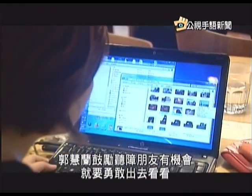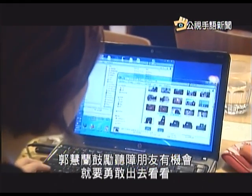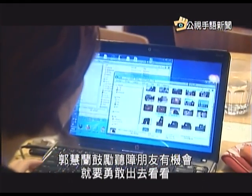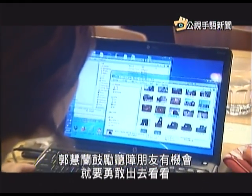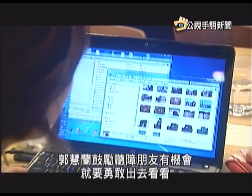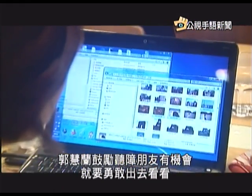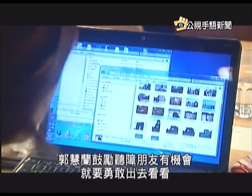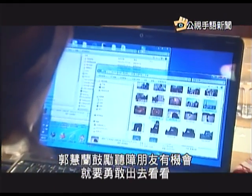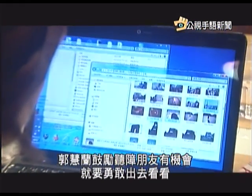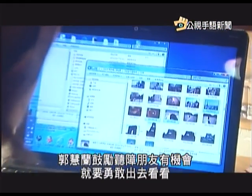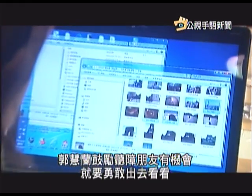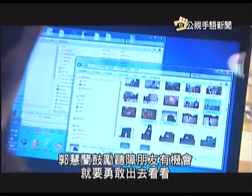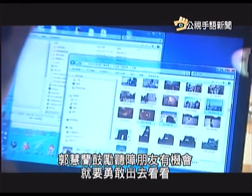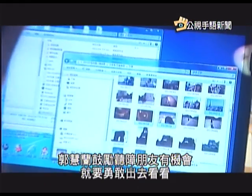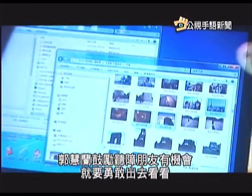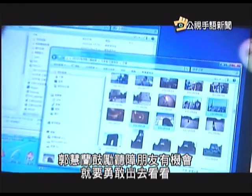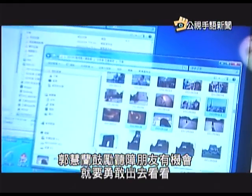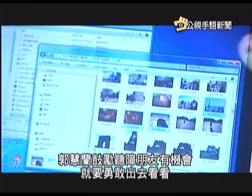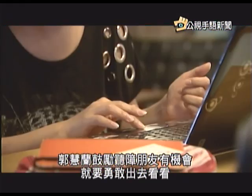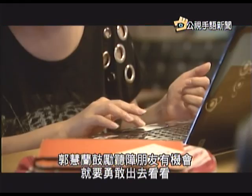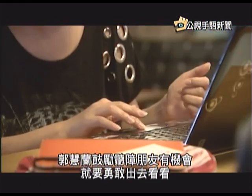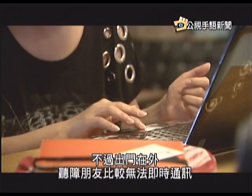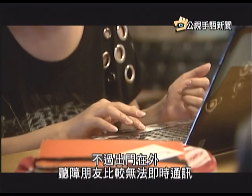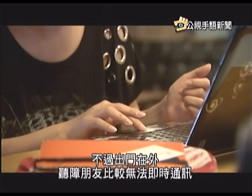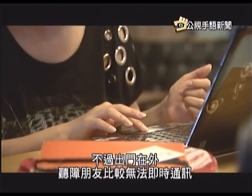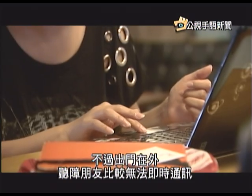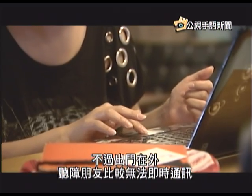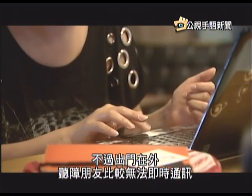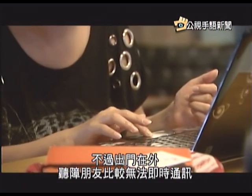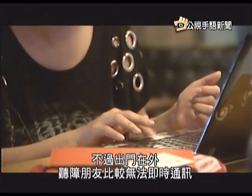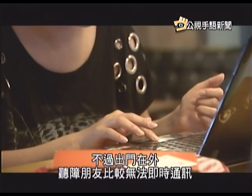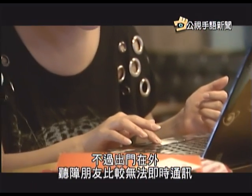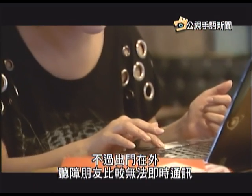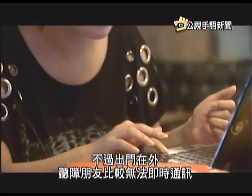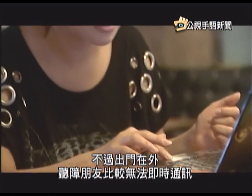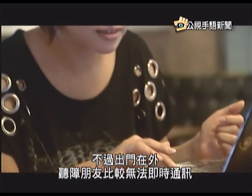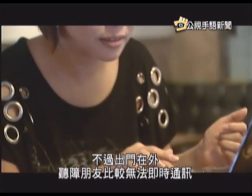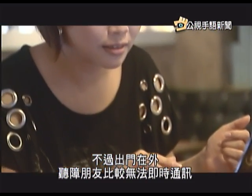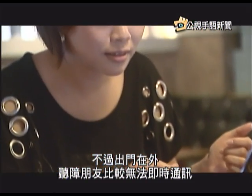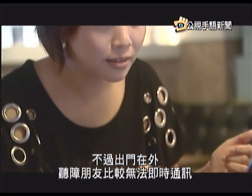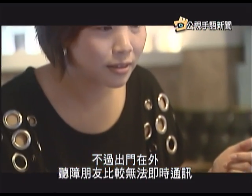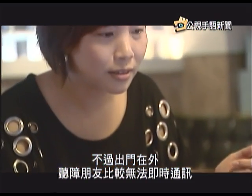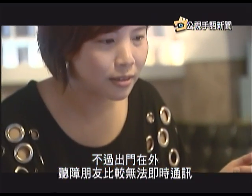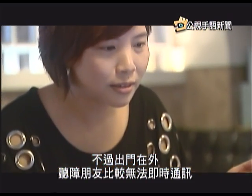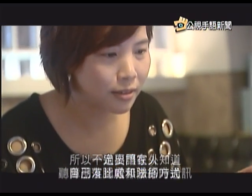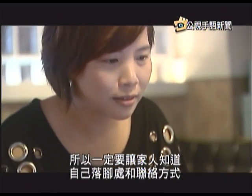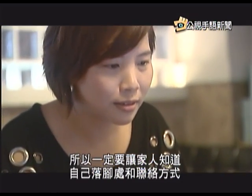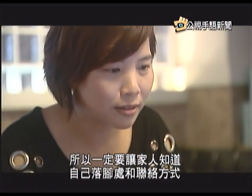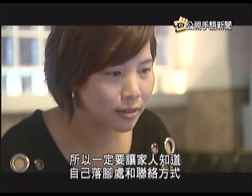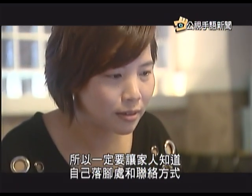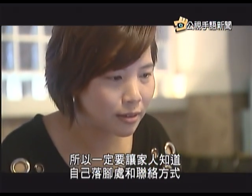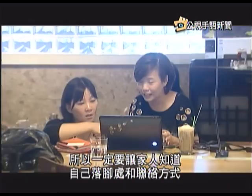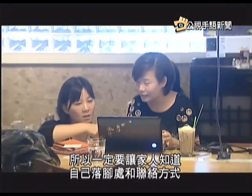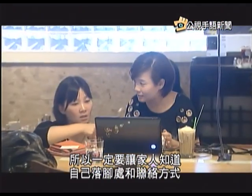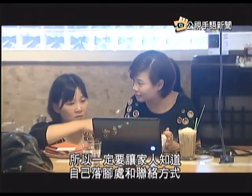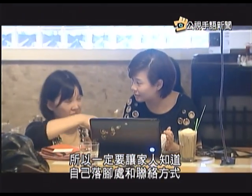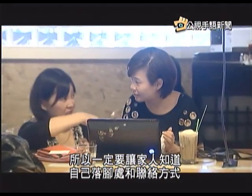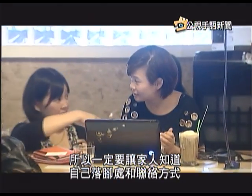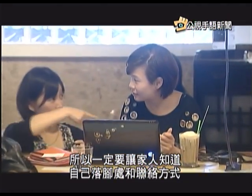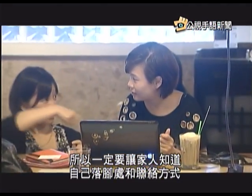友有机会就要勇敢出去看看。不过出门在外，听障朋友比较无法及时通讯，所以一定要让家人知道自己落脚处和联